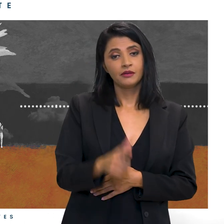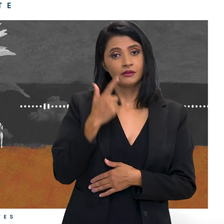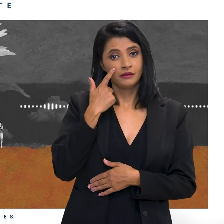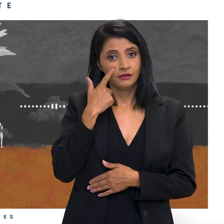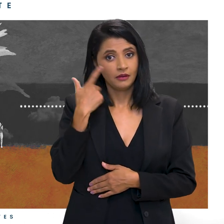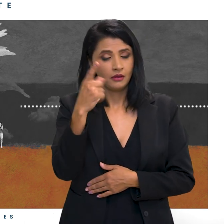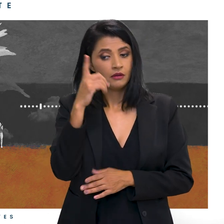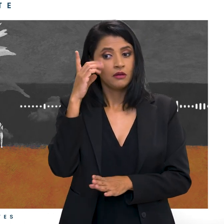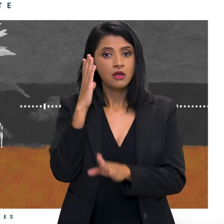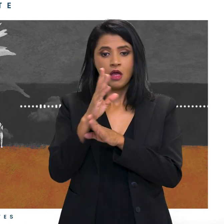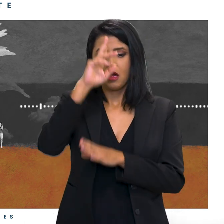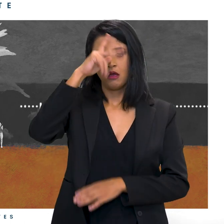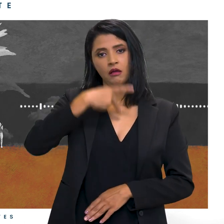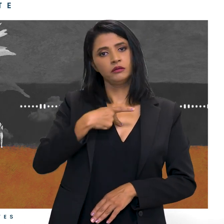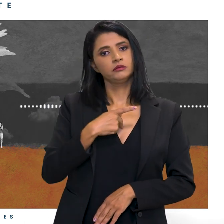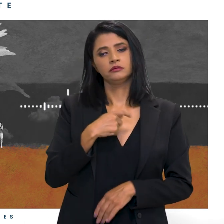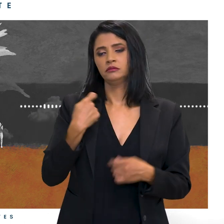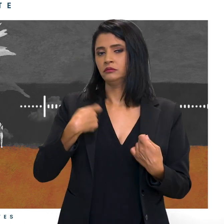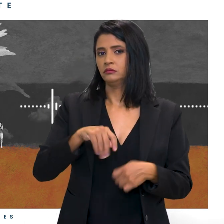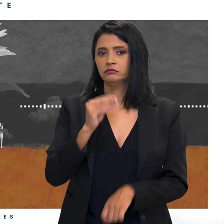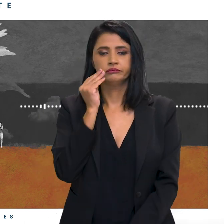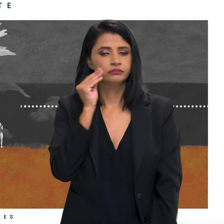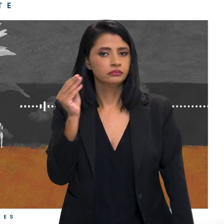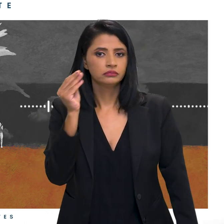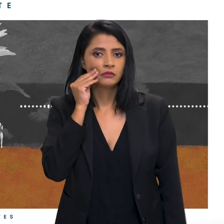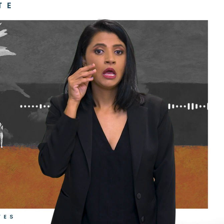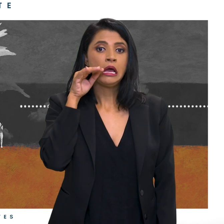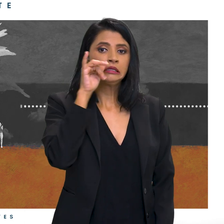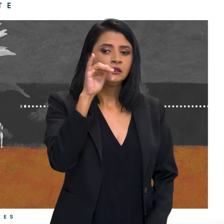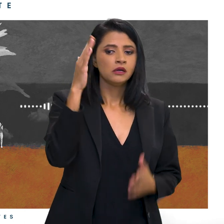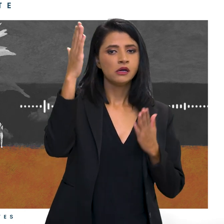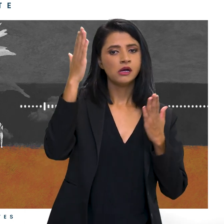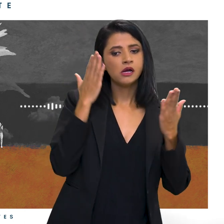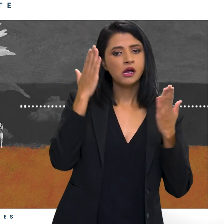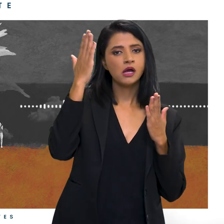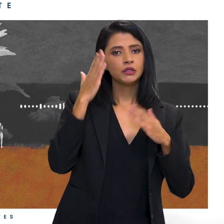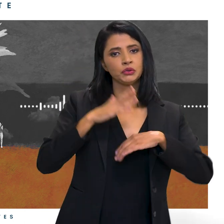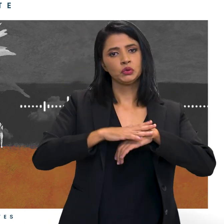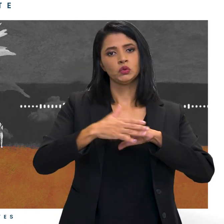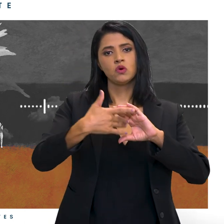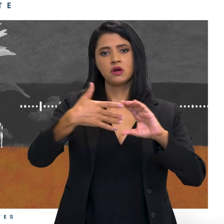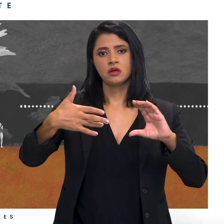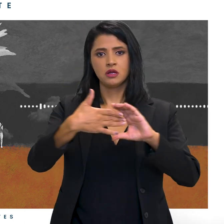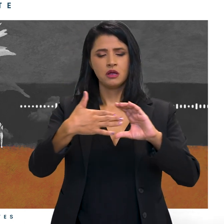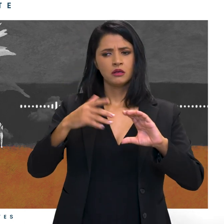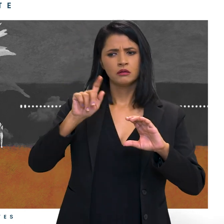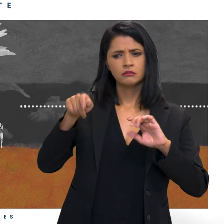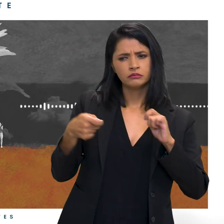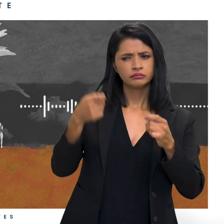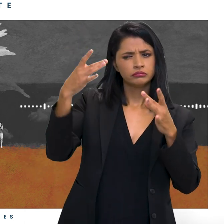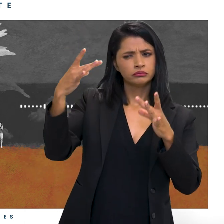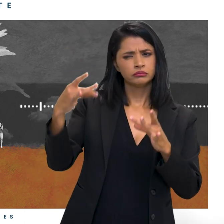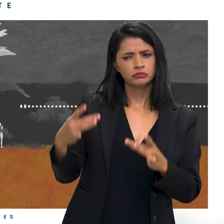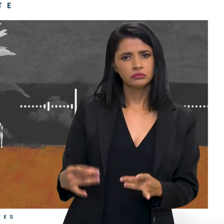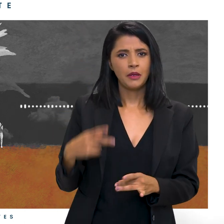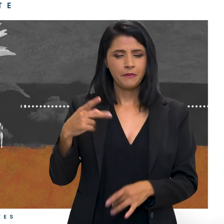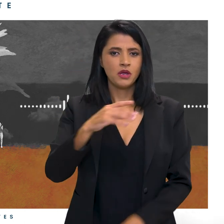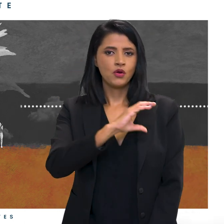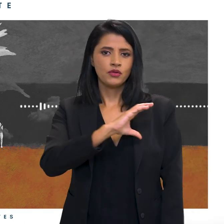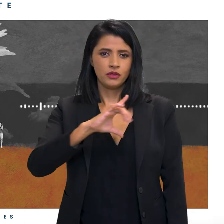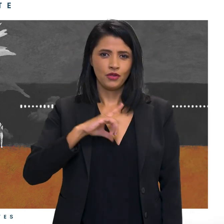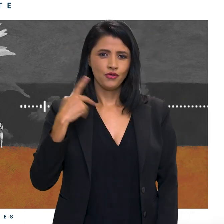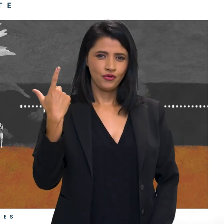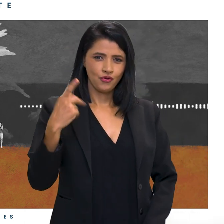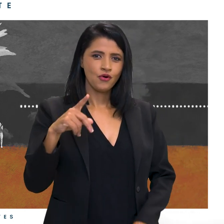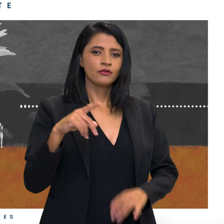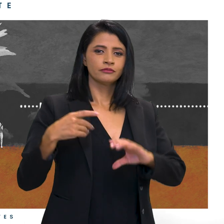mesmo e a gente repete. O autodiagnóstico não deve ser tentado se você suspeita de uma doença rara. Os sinais descritos